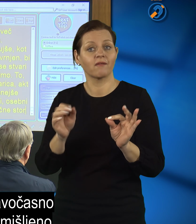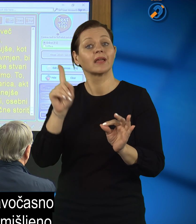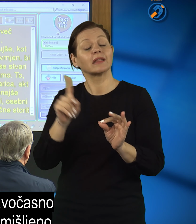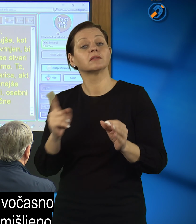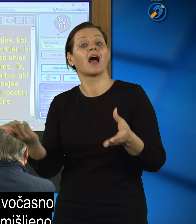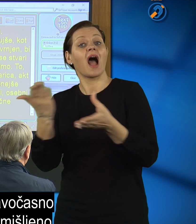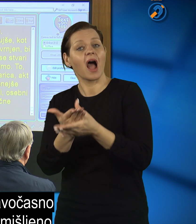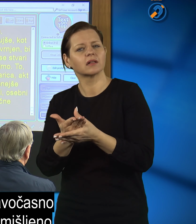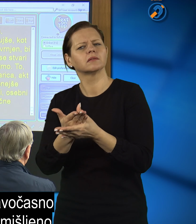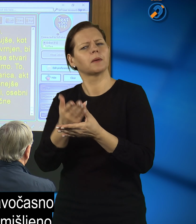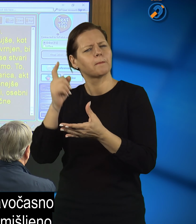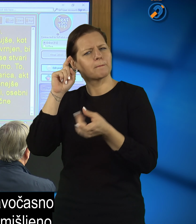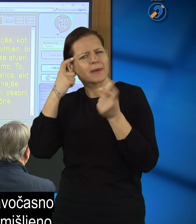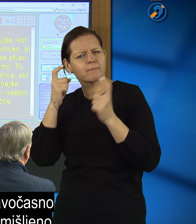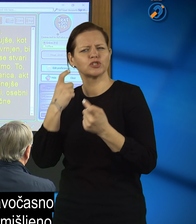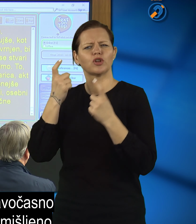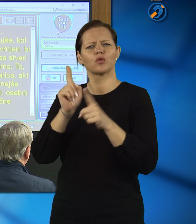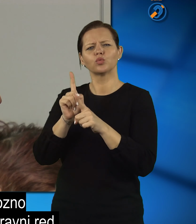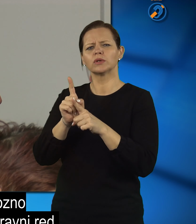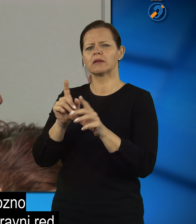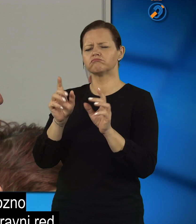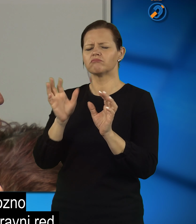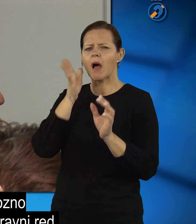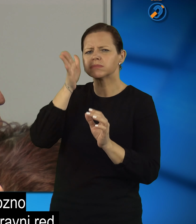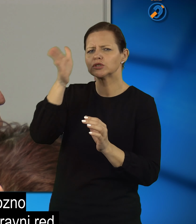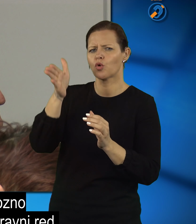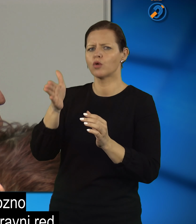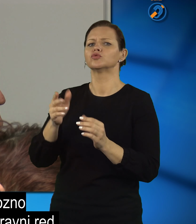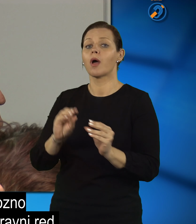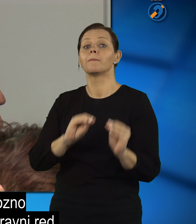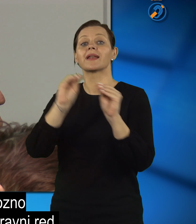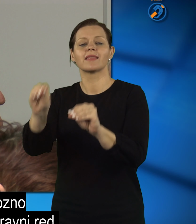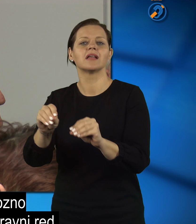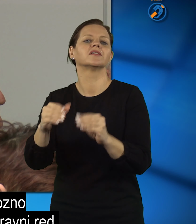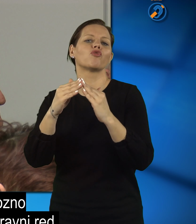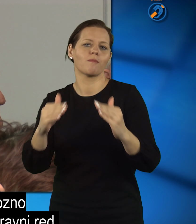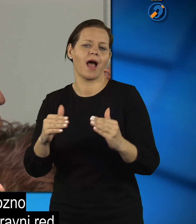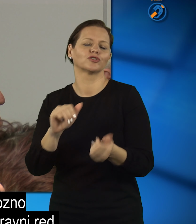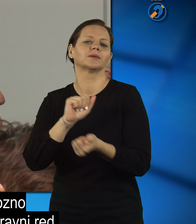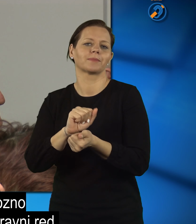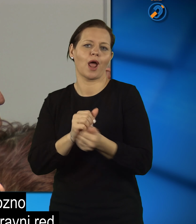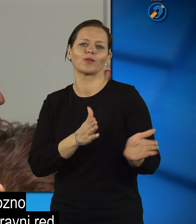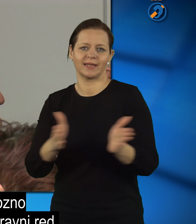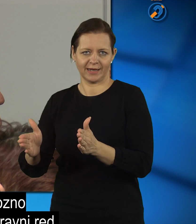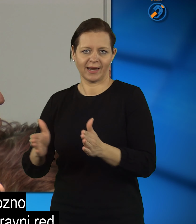ter akt premišljeno in tudi ambiciozno prenese v domači pravni red.